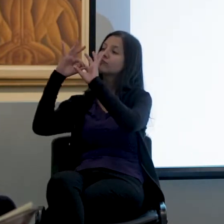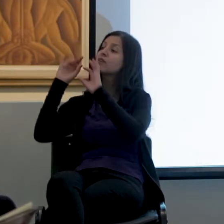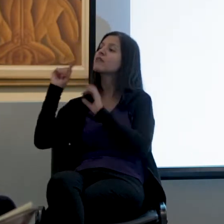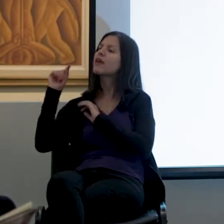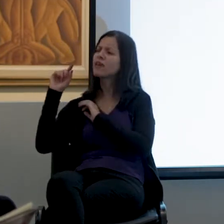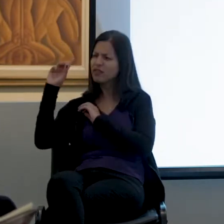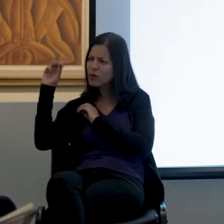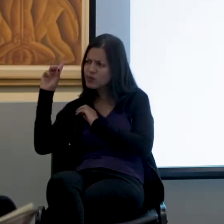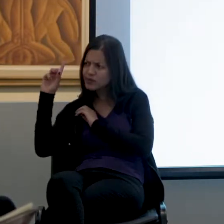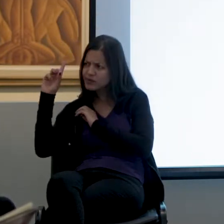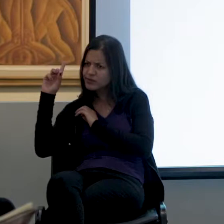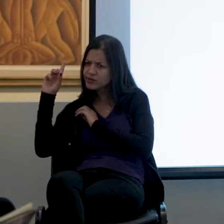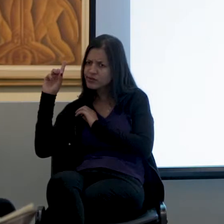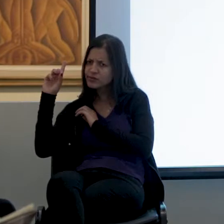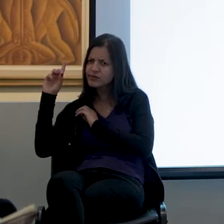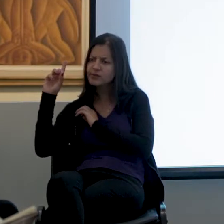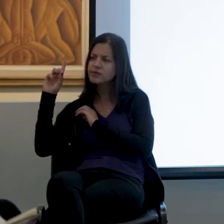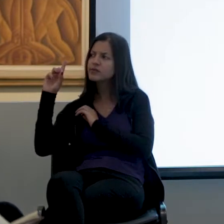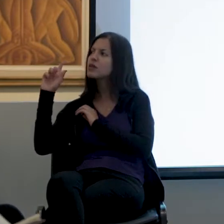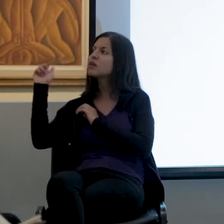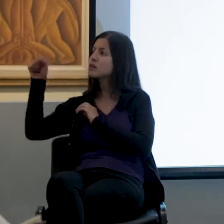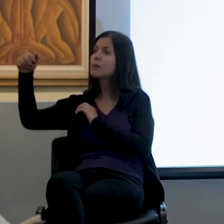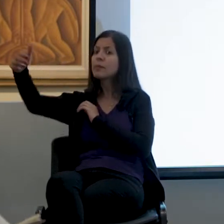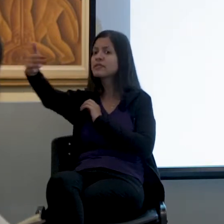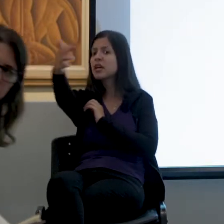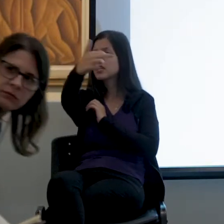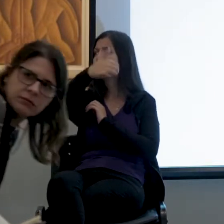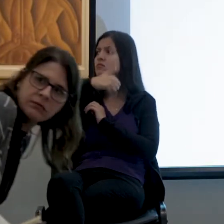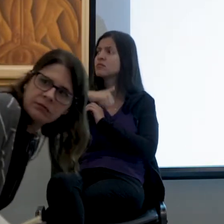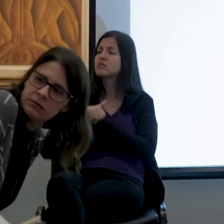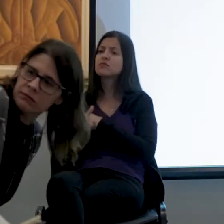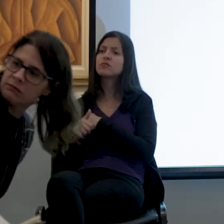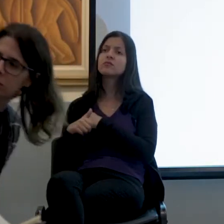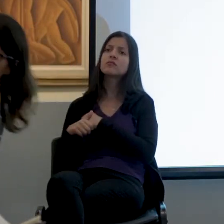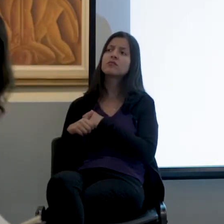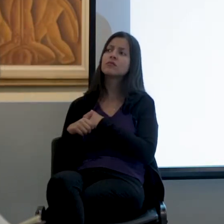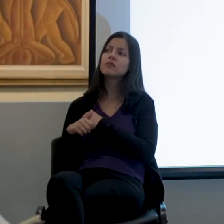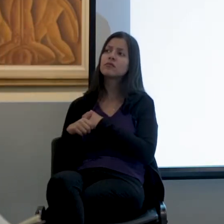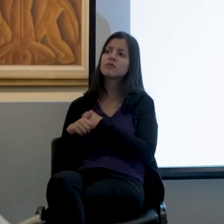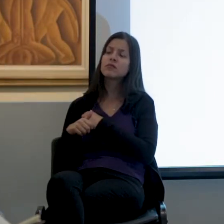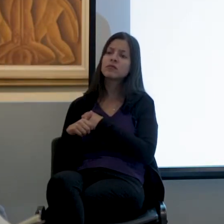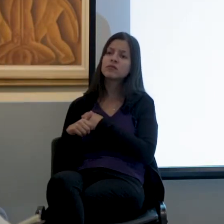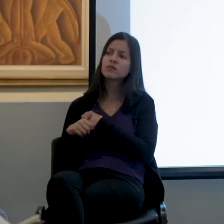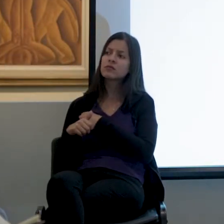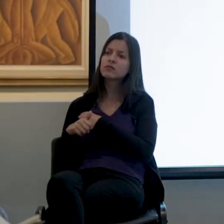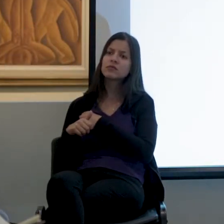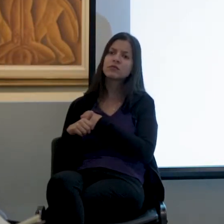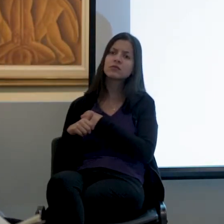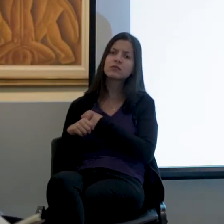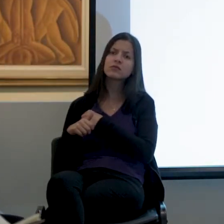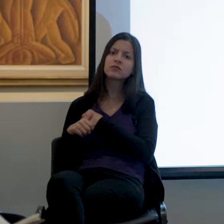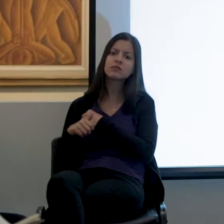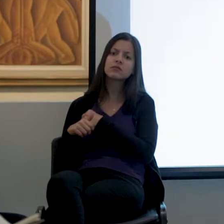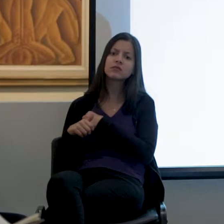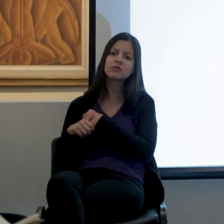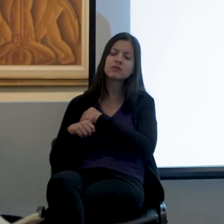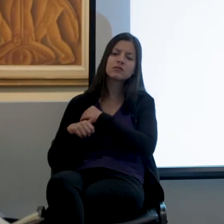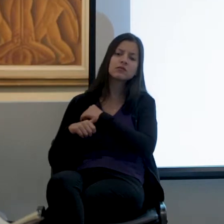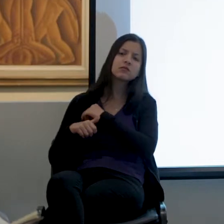Era Deus também? Não, que eu saiba, Deus não é colunista. Tem uns colunistas de jornal que acham que são Deus, mas Deus não é colunista.